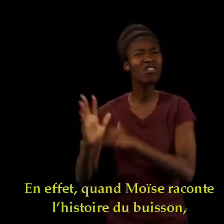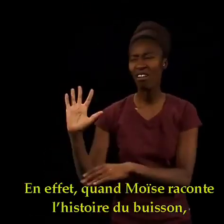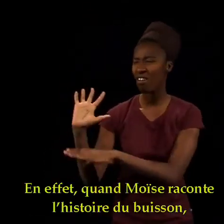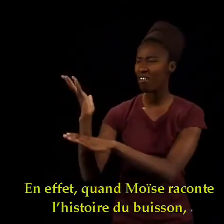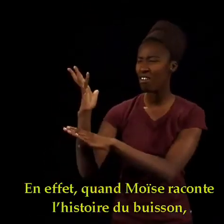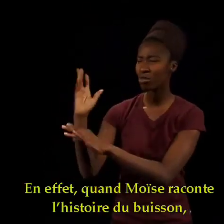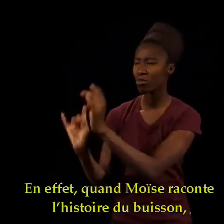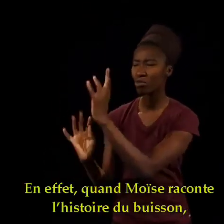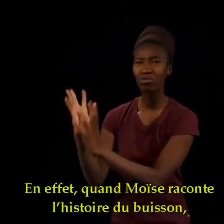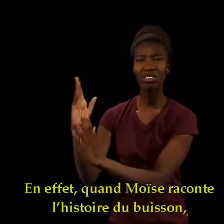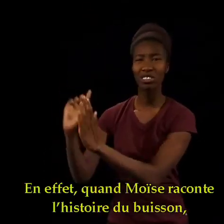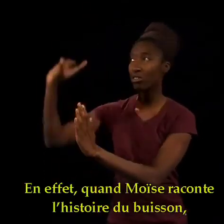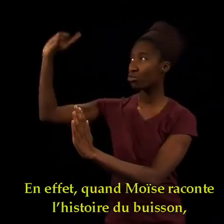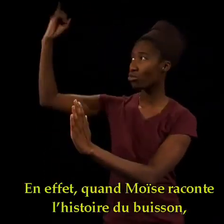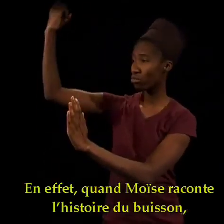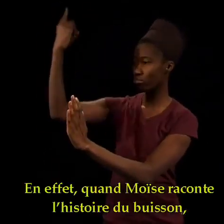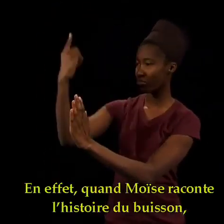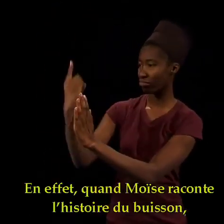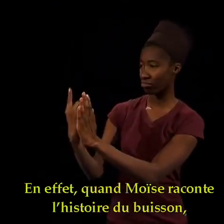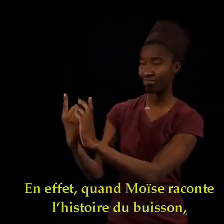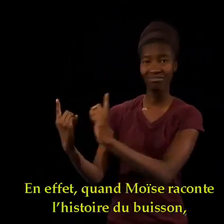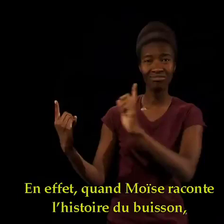En effet, quand Moïse raconte l'histoire du buisson,